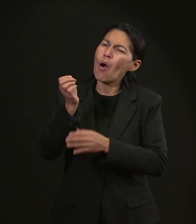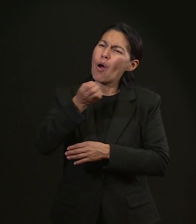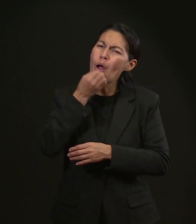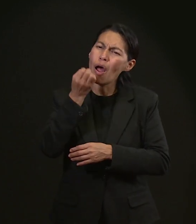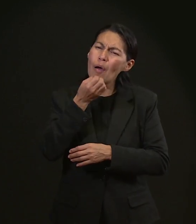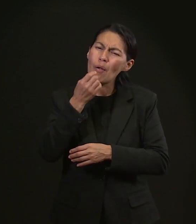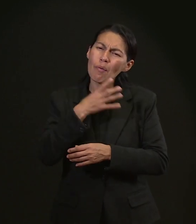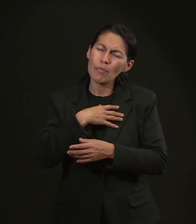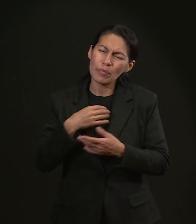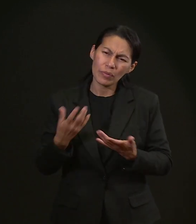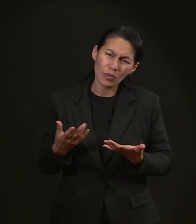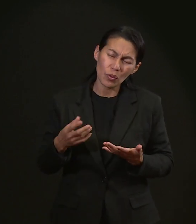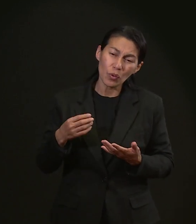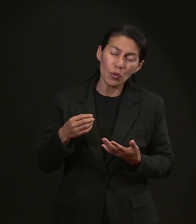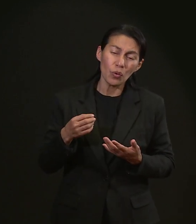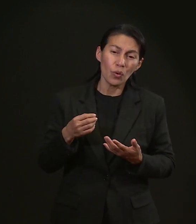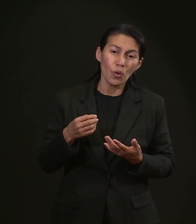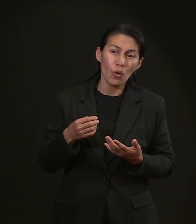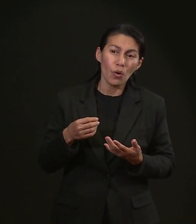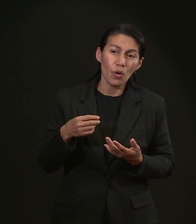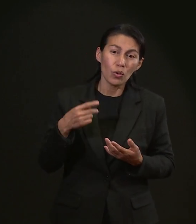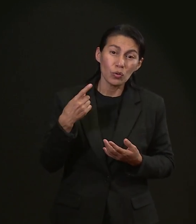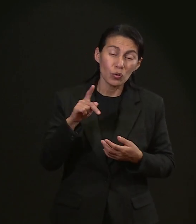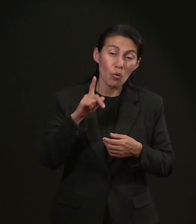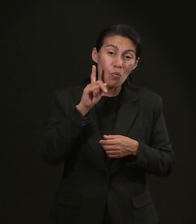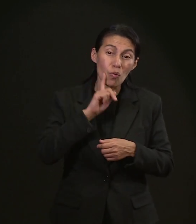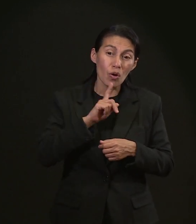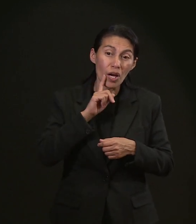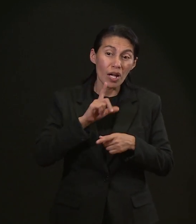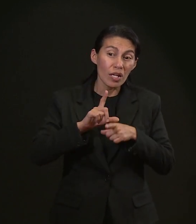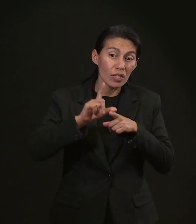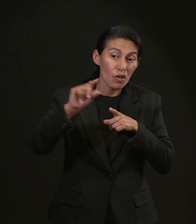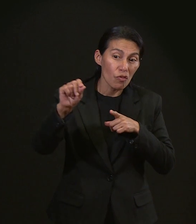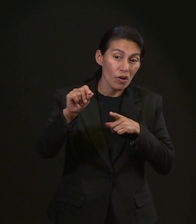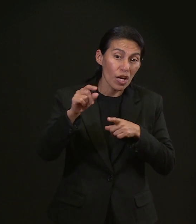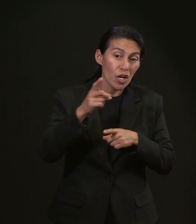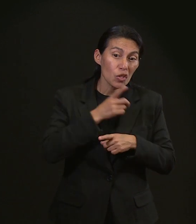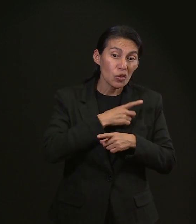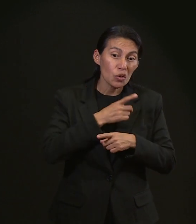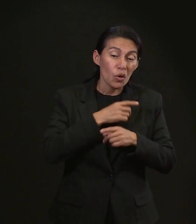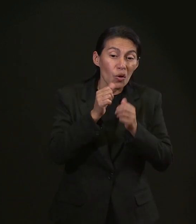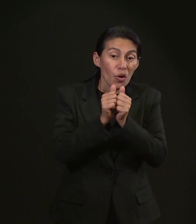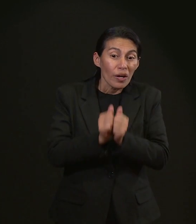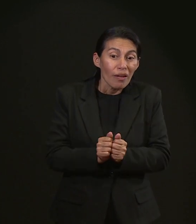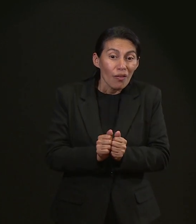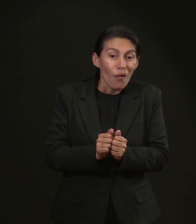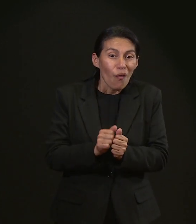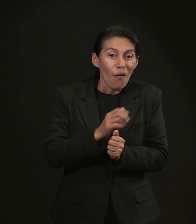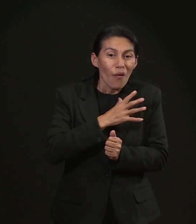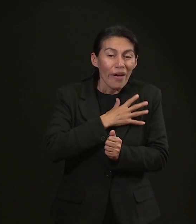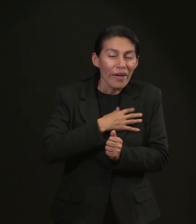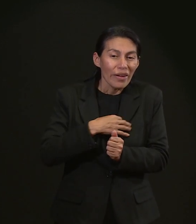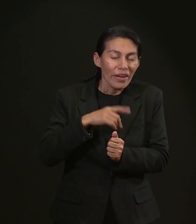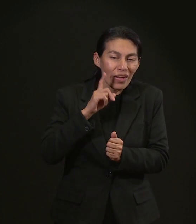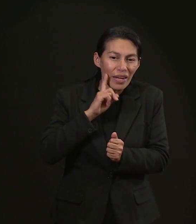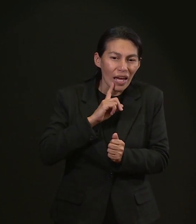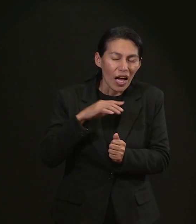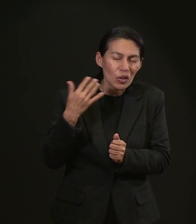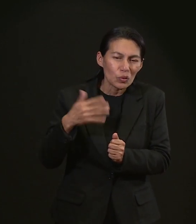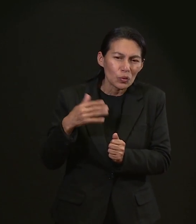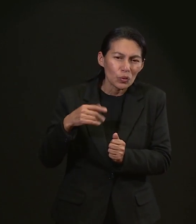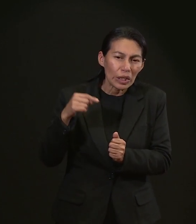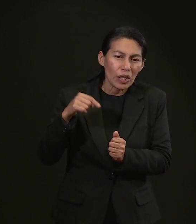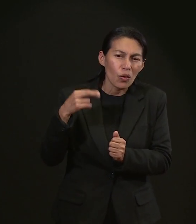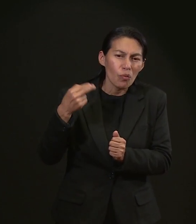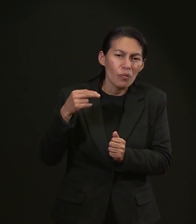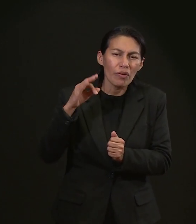pueda salir adelante porque desgraciadamente se fue su mujer y se quedó solo con su niña pues vamos